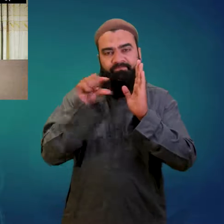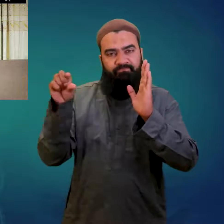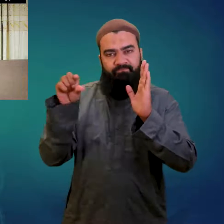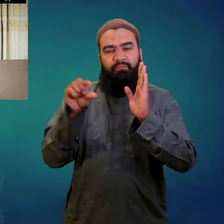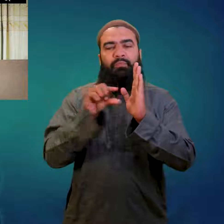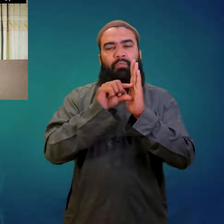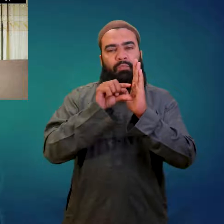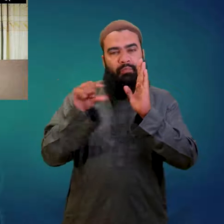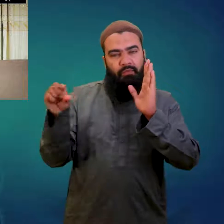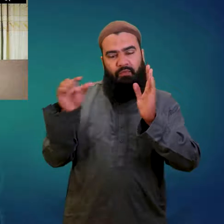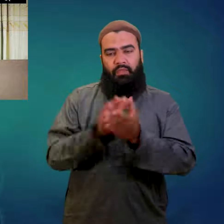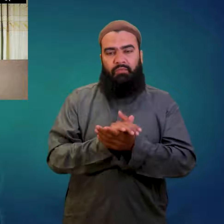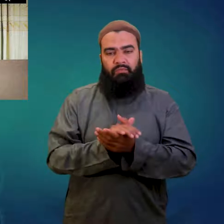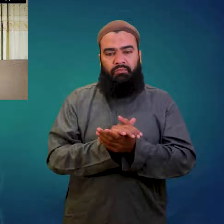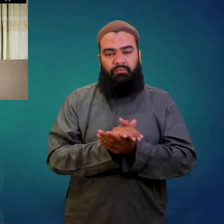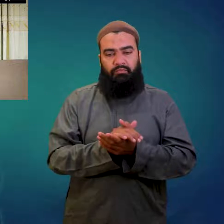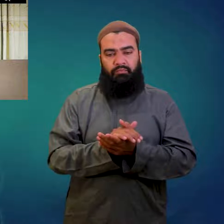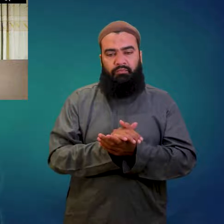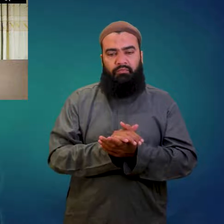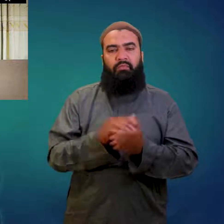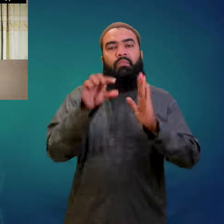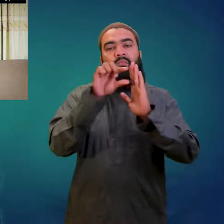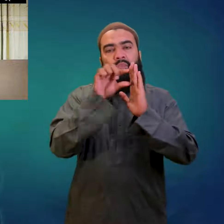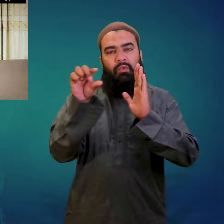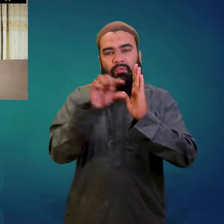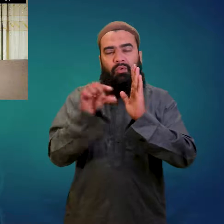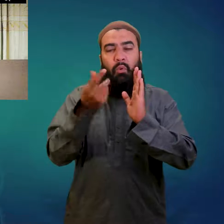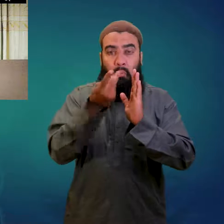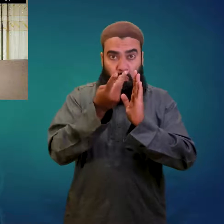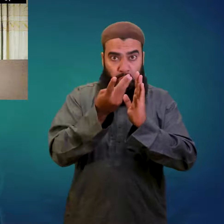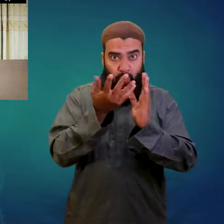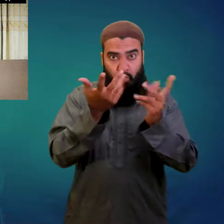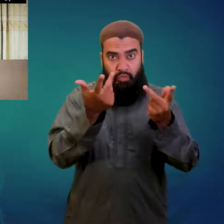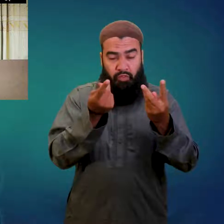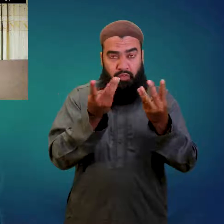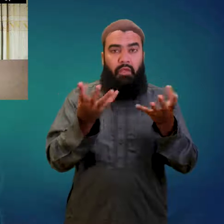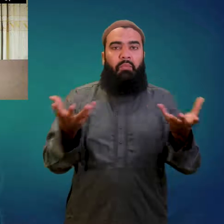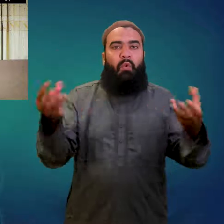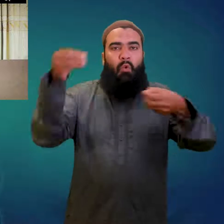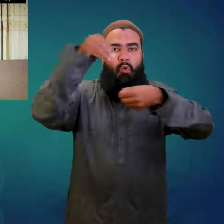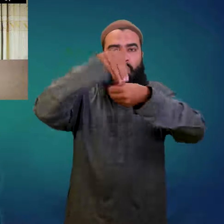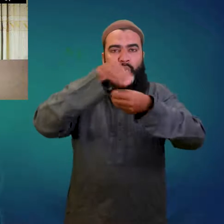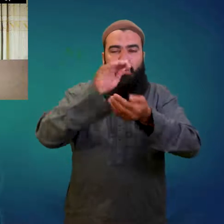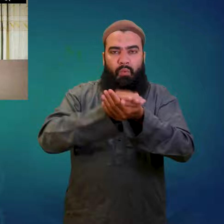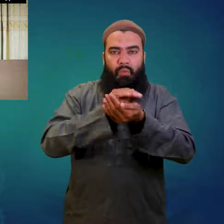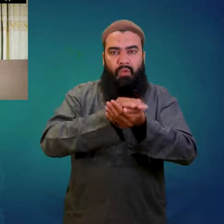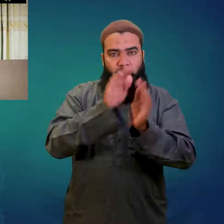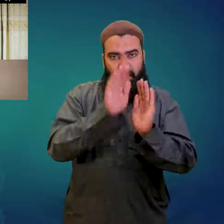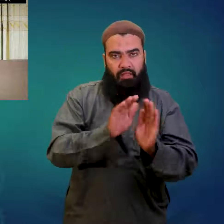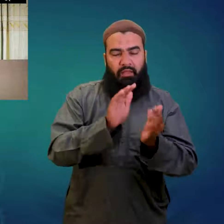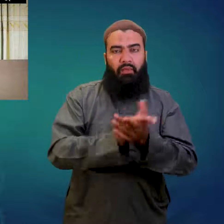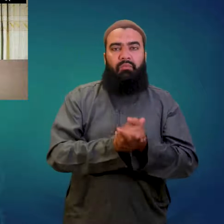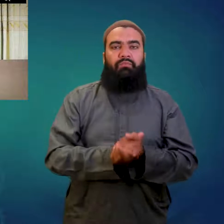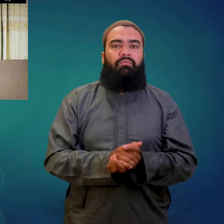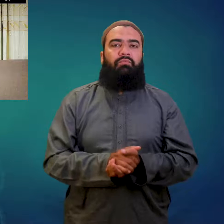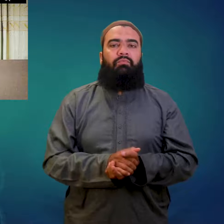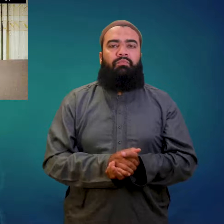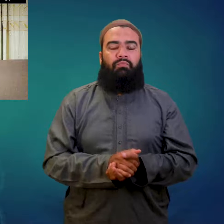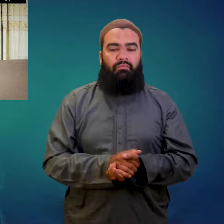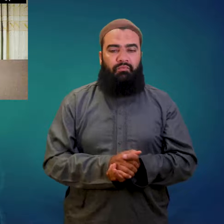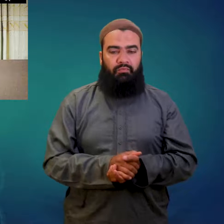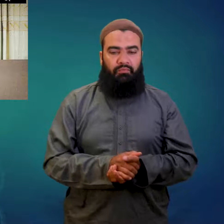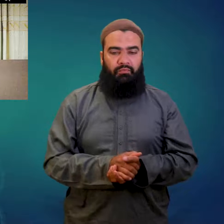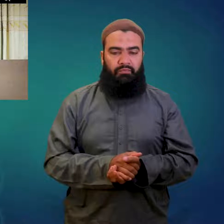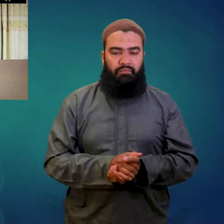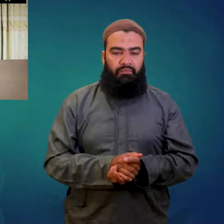سورۃ الممتحنہ، سورۃ الصف، سورۃ الجمعہ، سورۃ المنافقون، سورۃ التغابن،